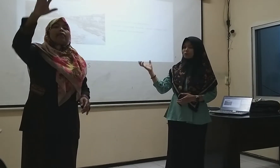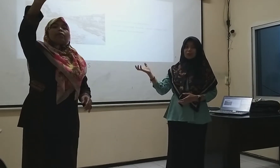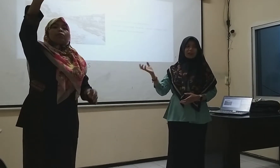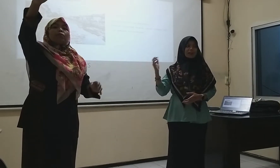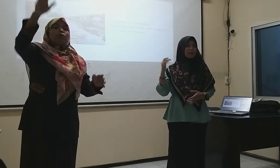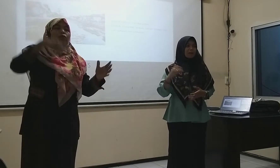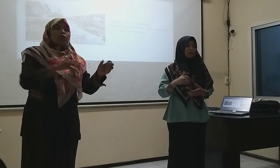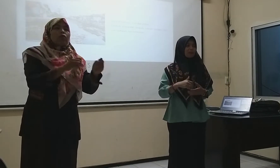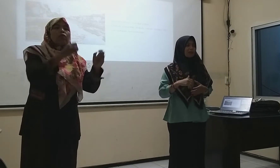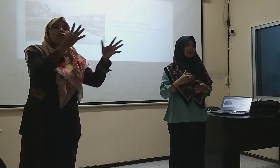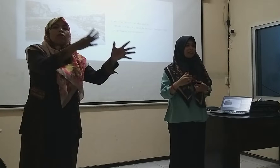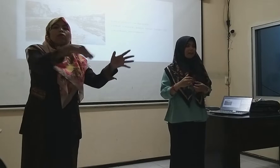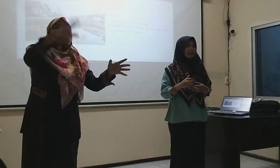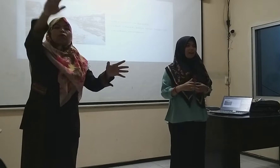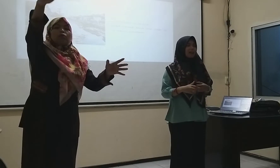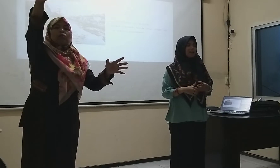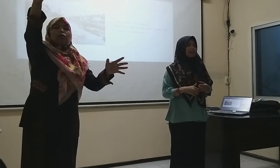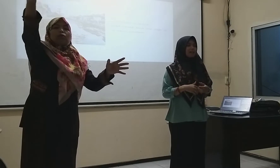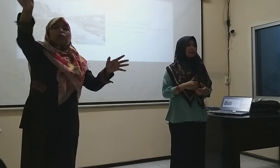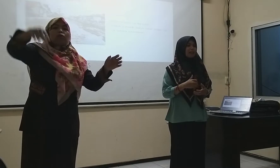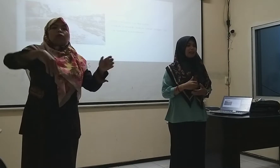sangat kotor. Kenapa kotor? Karena